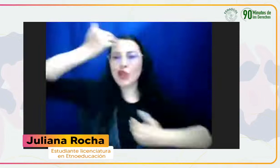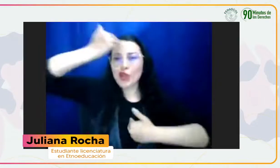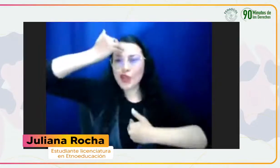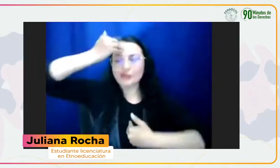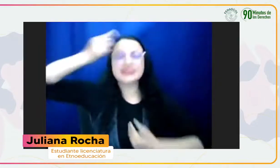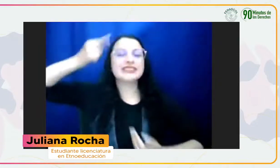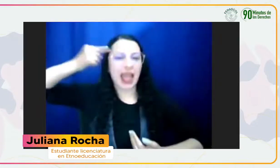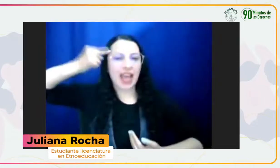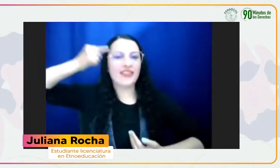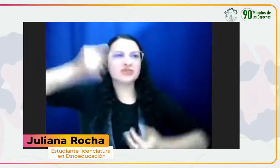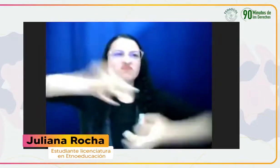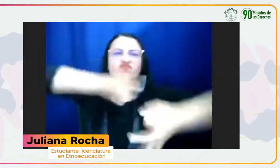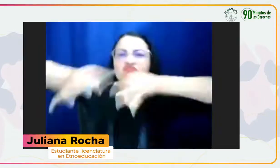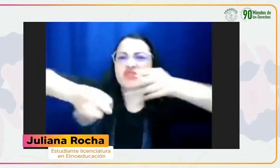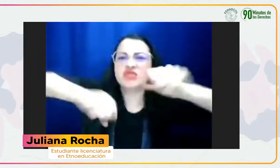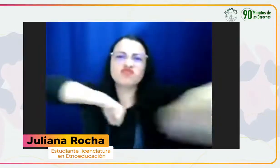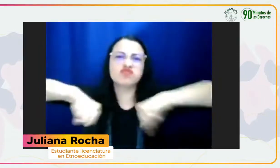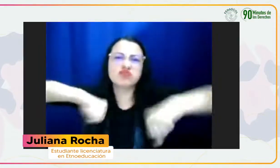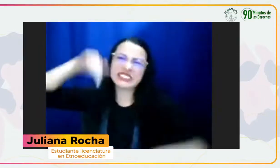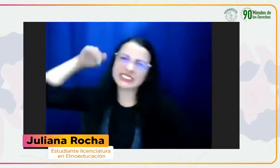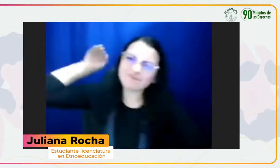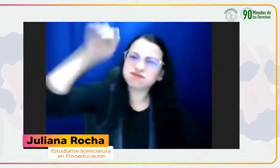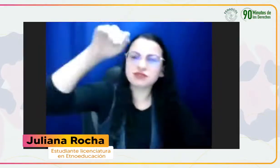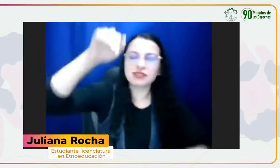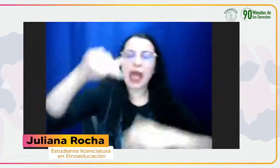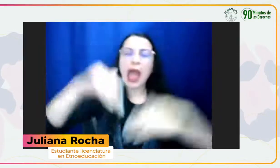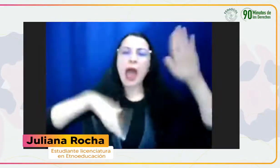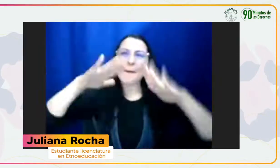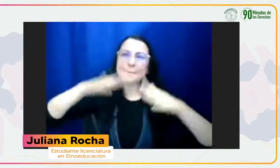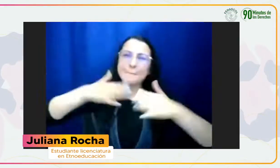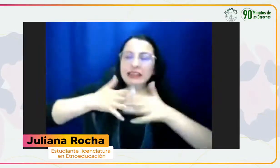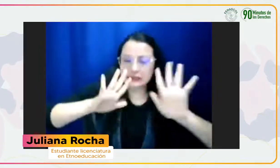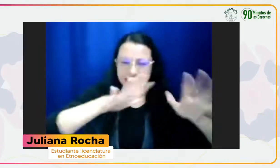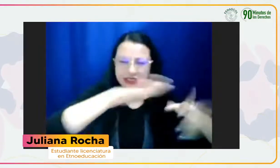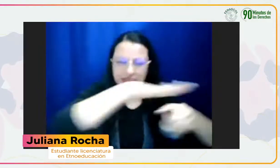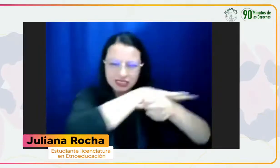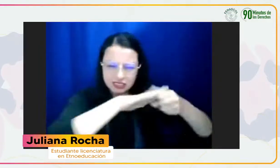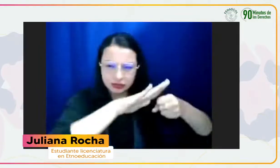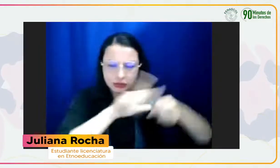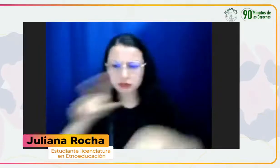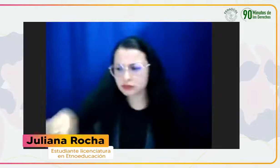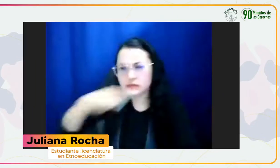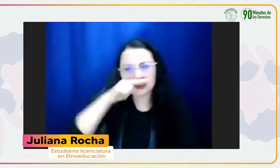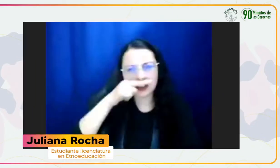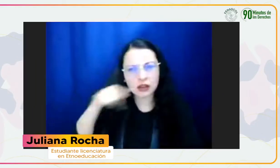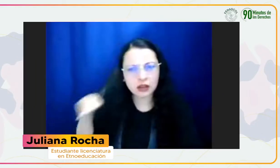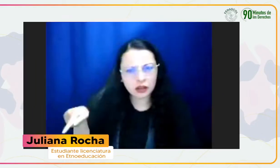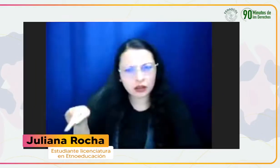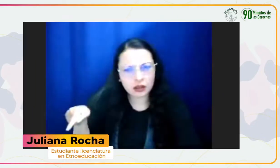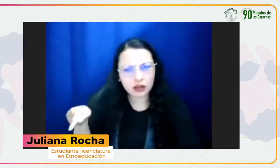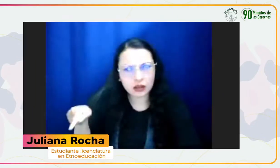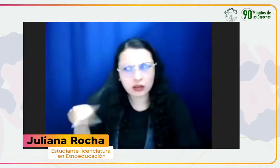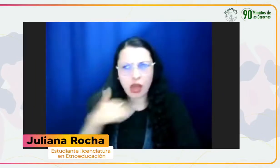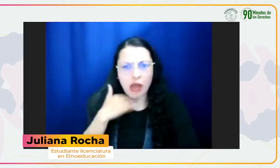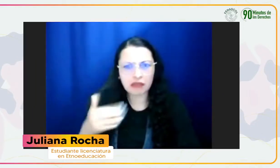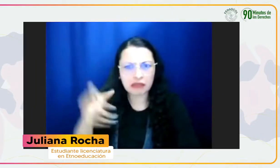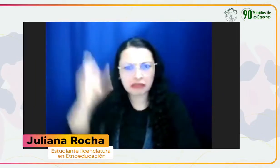que sufrimos cierta violencia y pues nosotras estamos ya grandes luchando sobre el tema. Pero